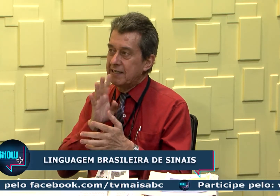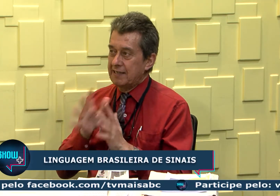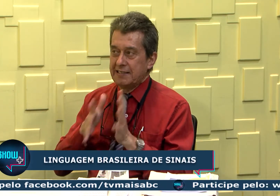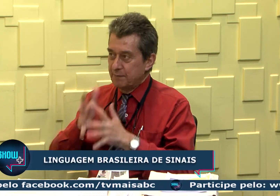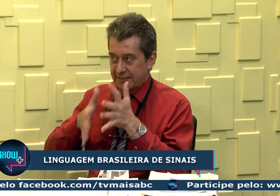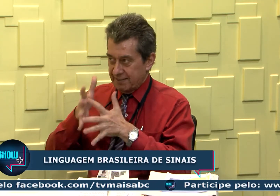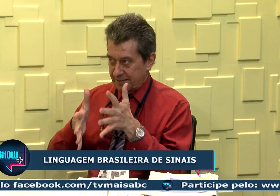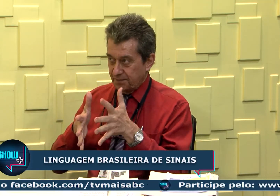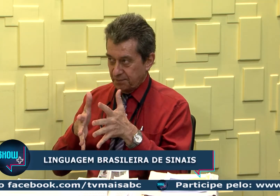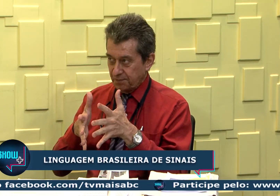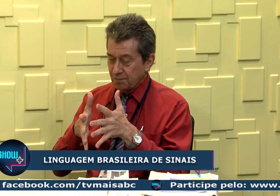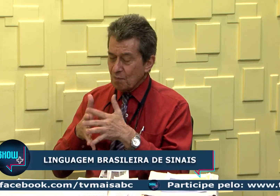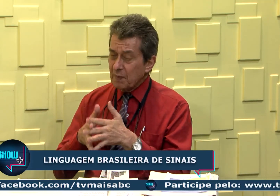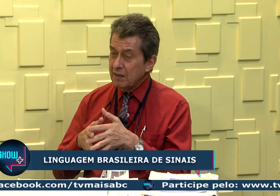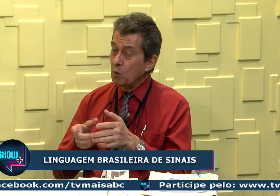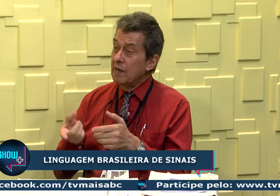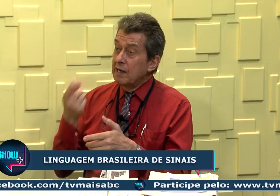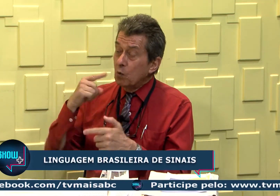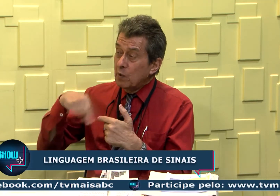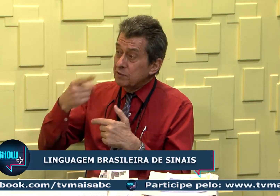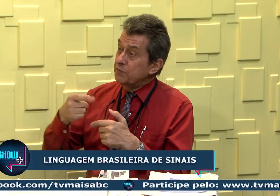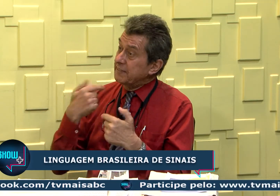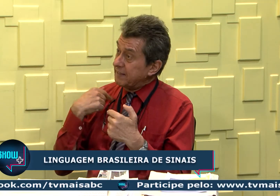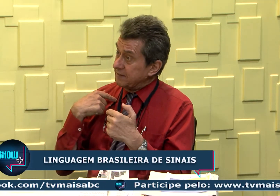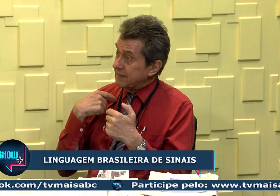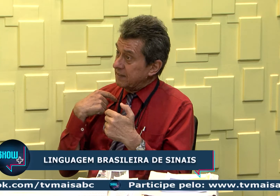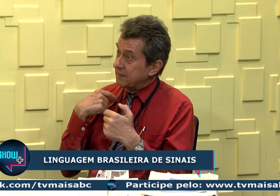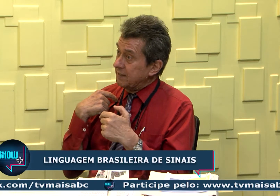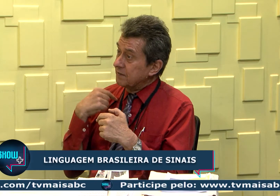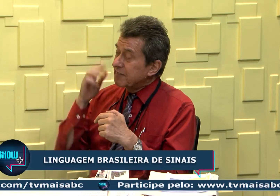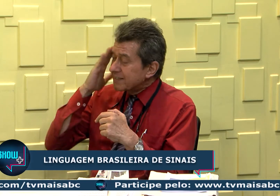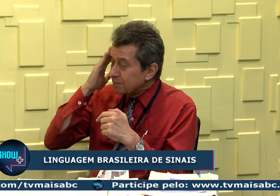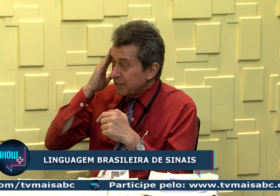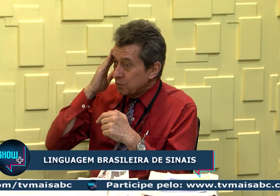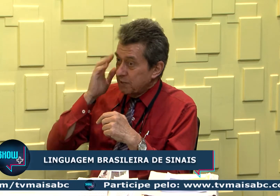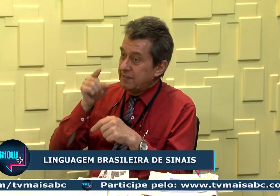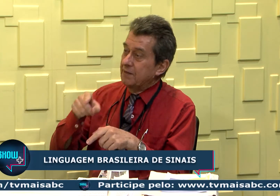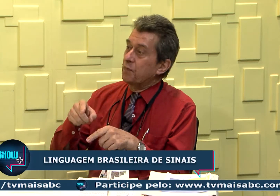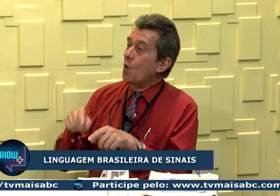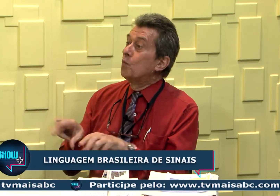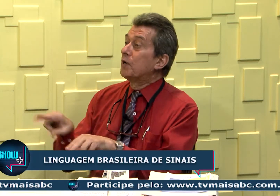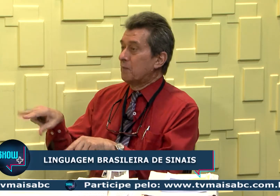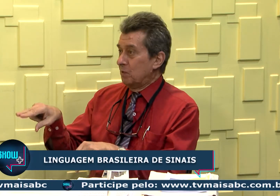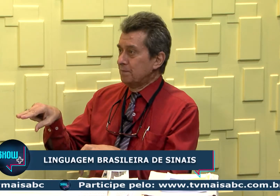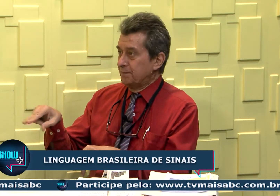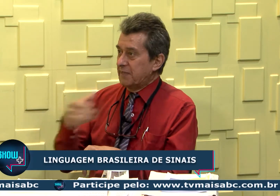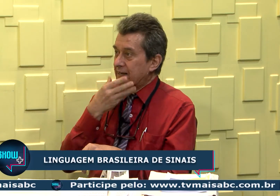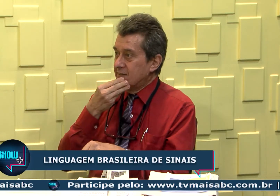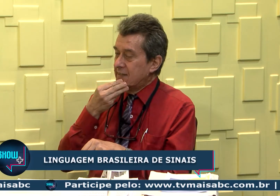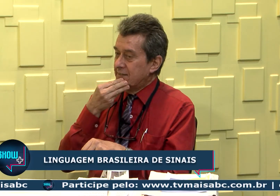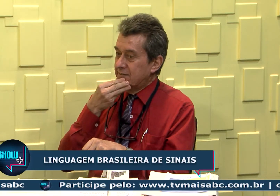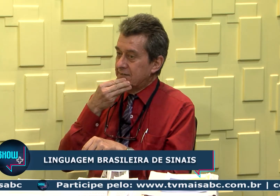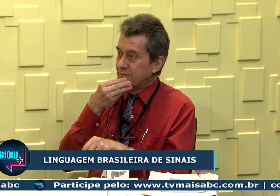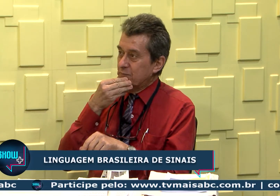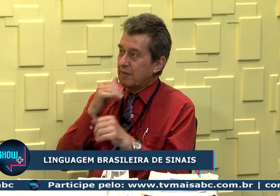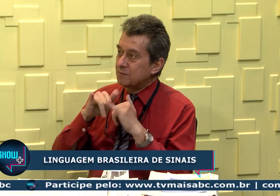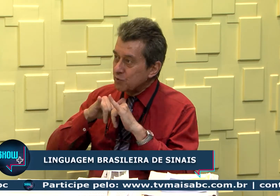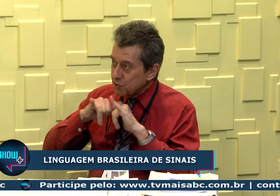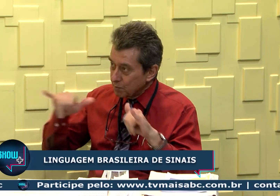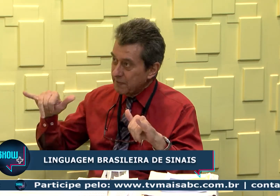libras quando eu fiquei né fiquei sabendo que meu irmão tá a anunciou para a